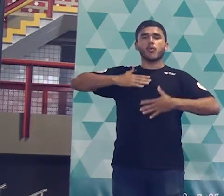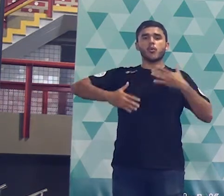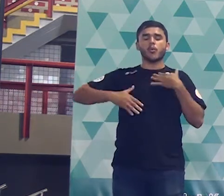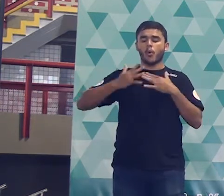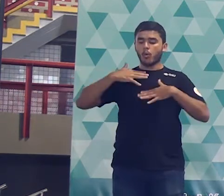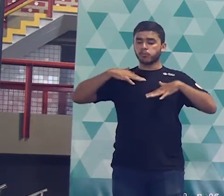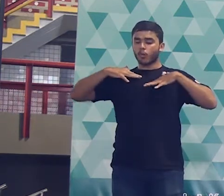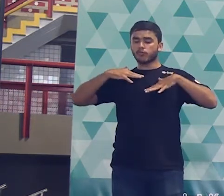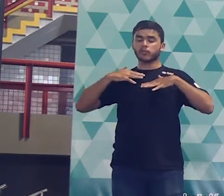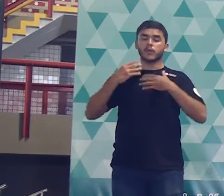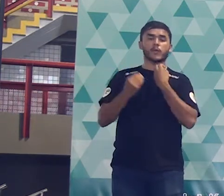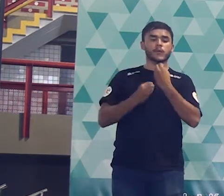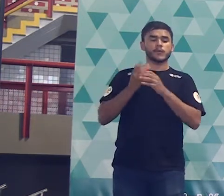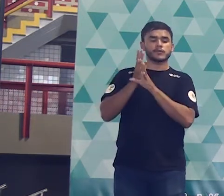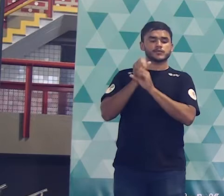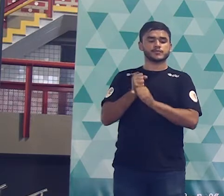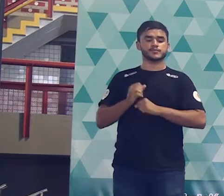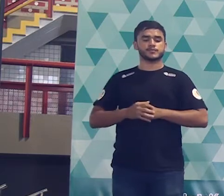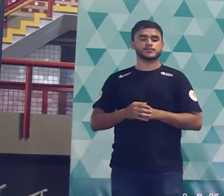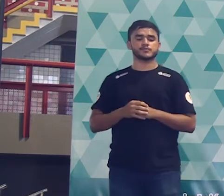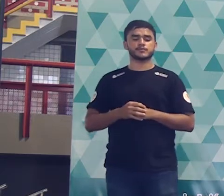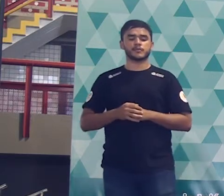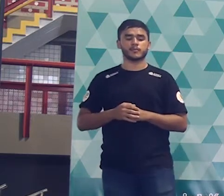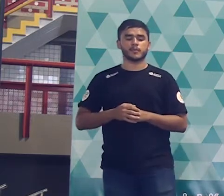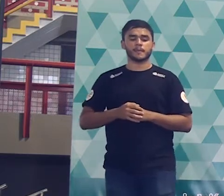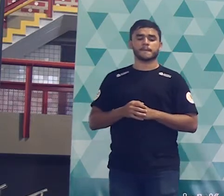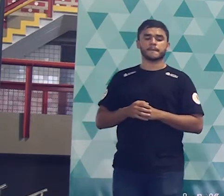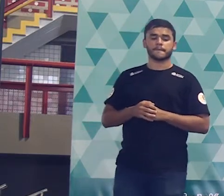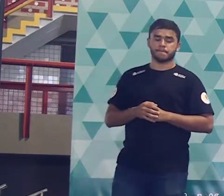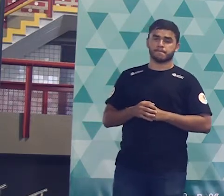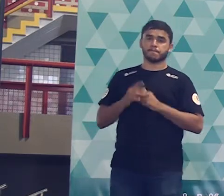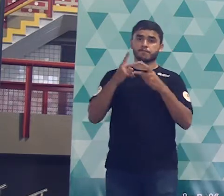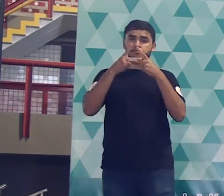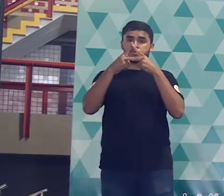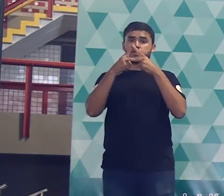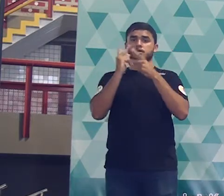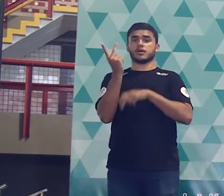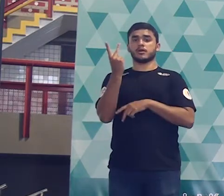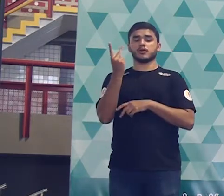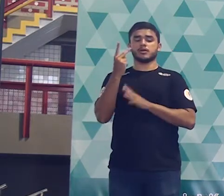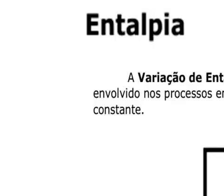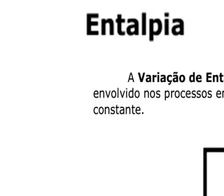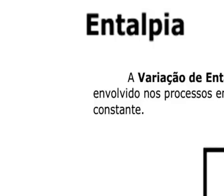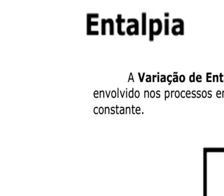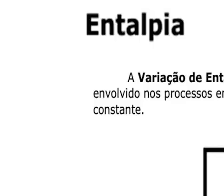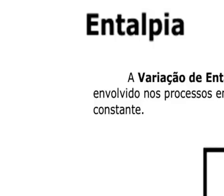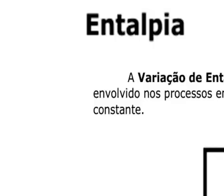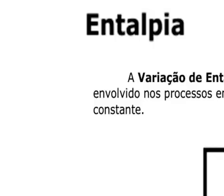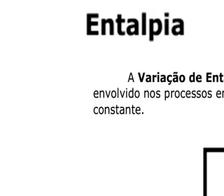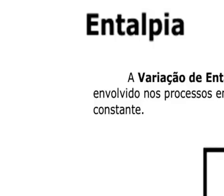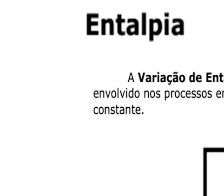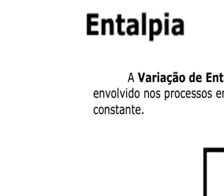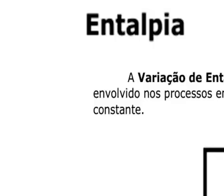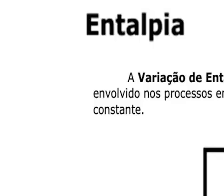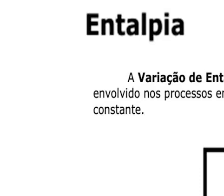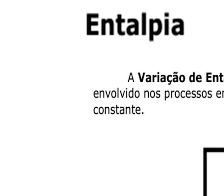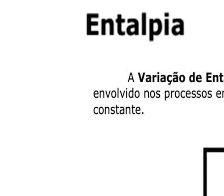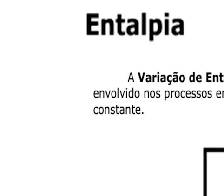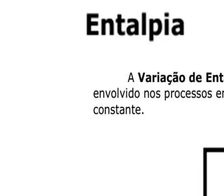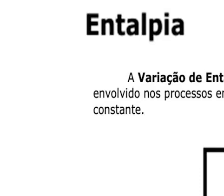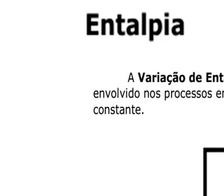uma transformação? Ó, como é que a gente vai fazer, ó. ΔH vai ser igual a energia do produto menos a energia